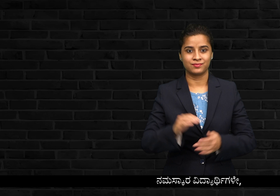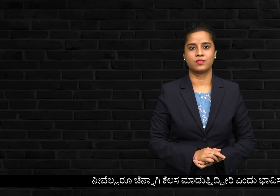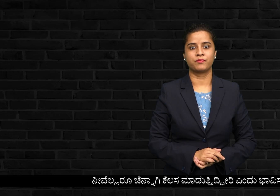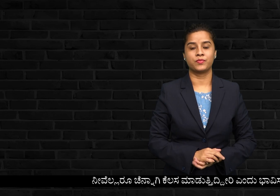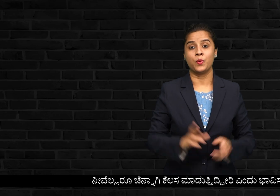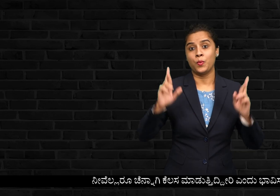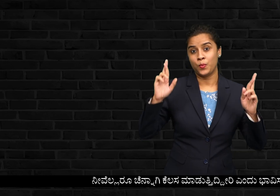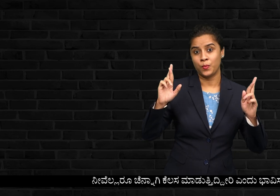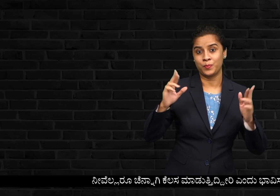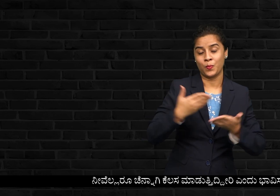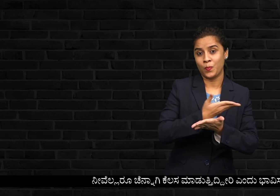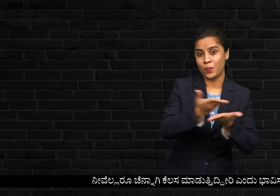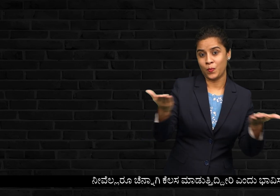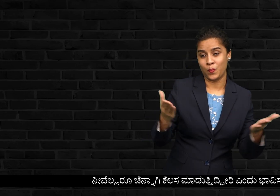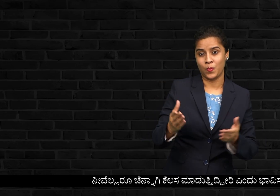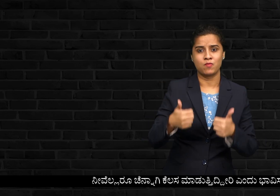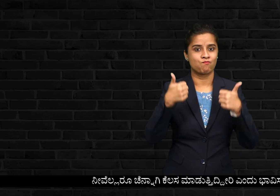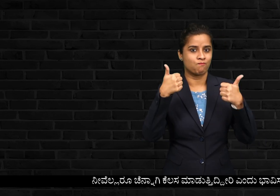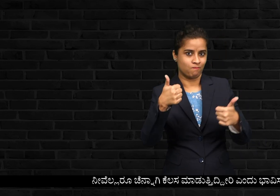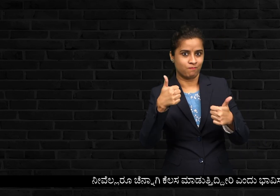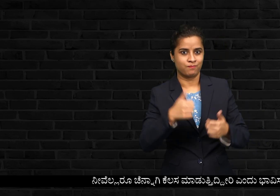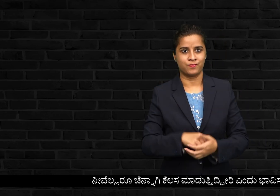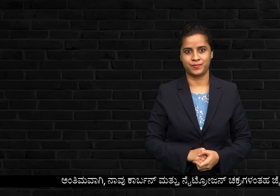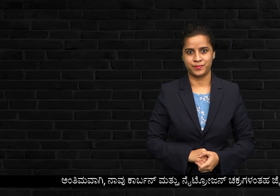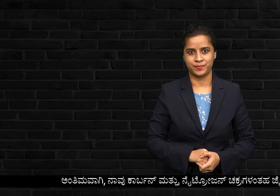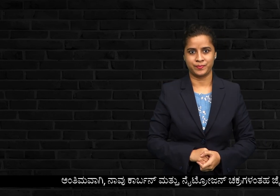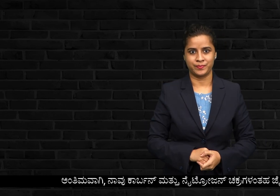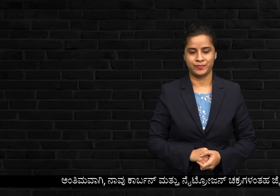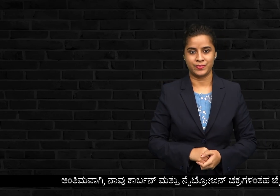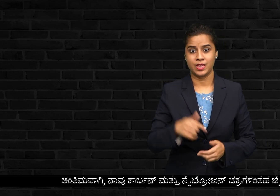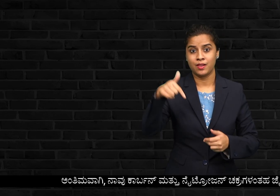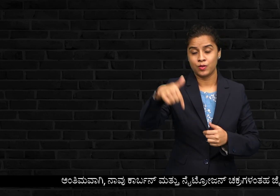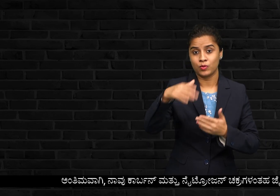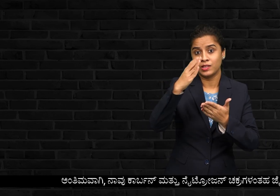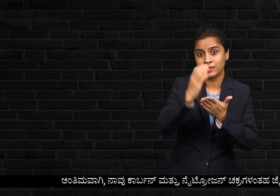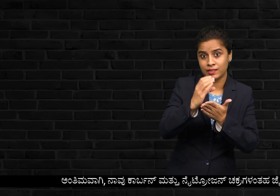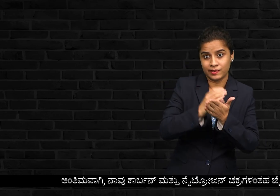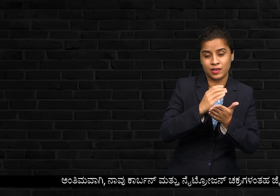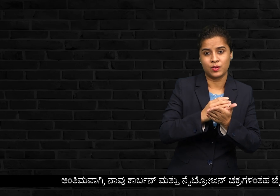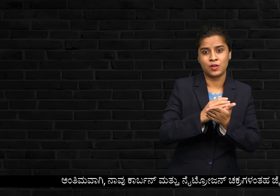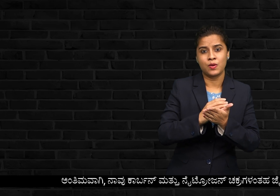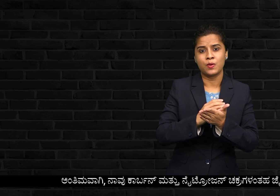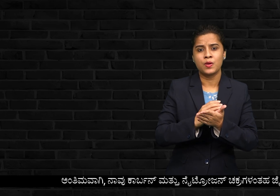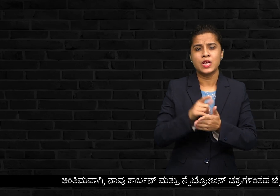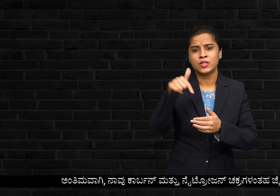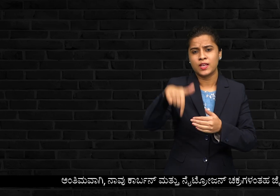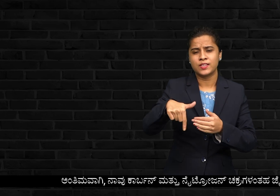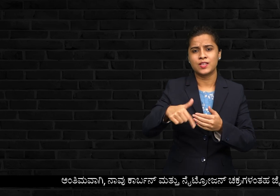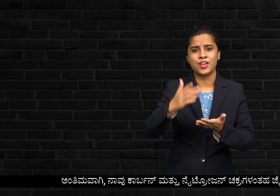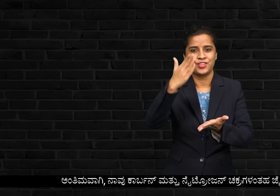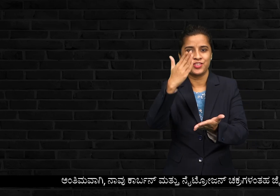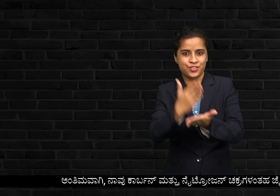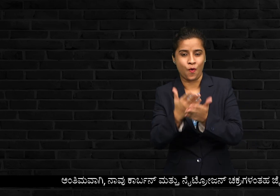ವಿದ್ಯಾರ್ಥಿಗಳೇ, ನೀವೆಲ್ಲ ಚೆನ್ನಾಗಿ ಕೆಲಸ ಮಾಡ್ತಿದ್ದೀರಿ ಅಂತ ಭಾವಿಸ್ತೇನೆ. ಅಂತಿಮವಾಗಿ ನಾವು ಕಾರ್ಬನ್ ಮತ್ತು ನೈಟ್ರೋಜನ್